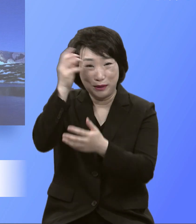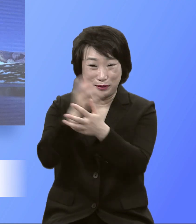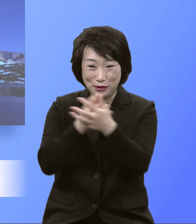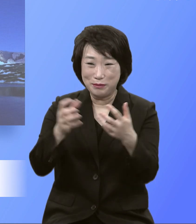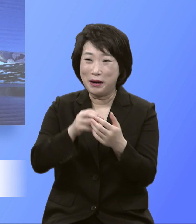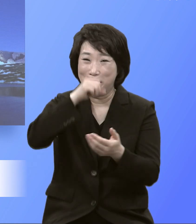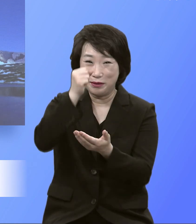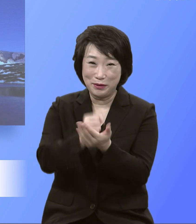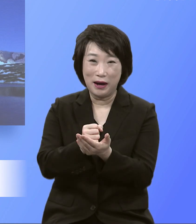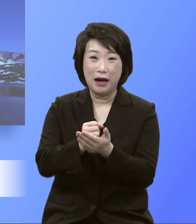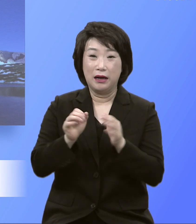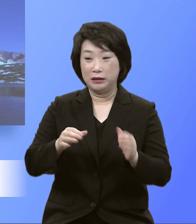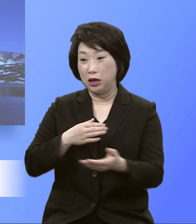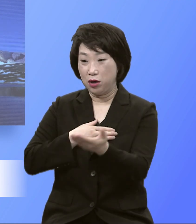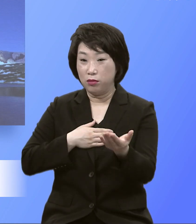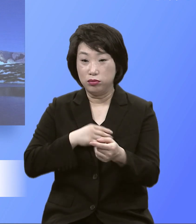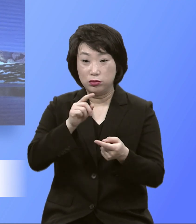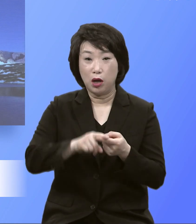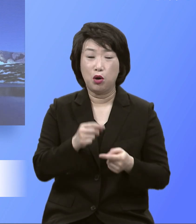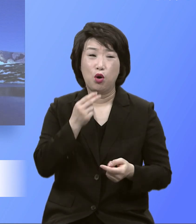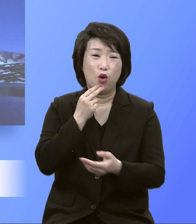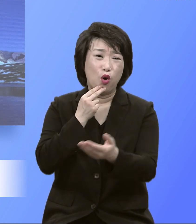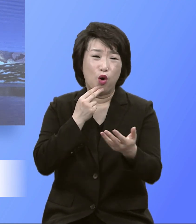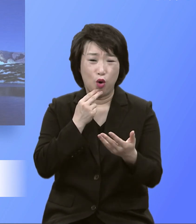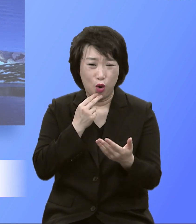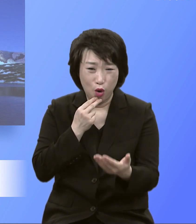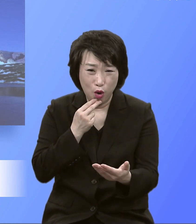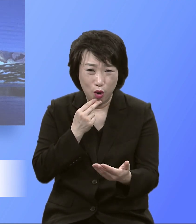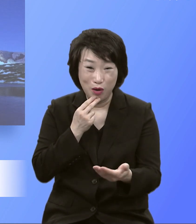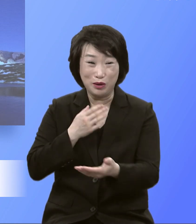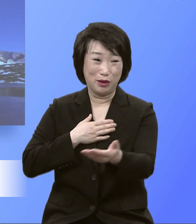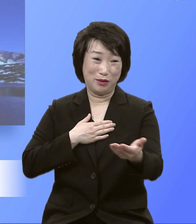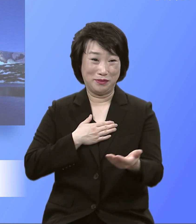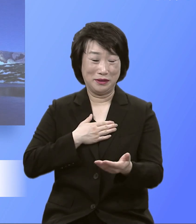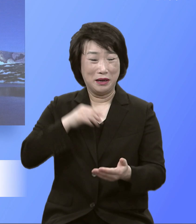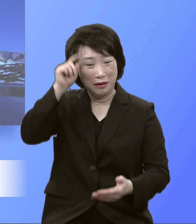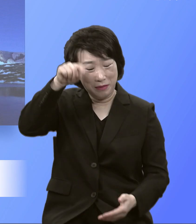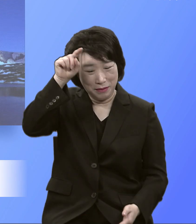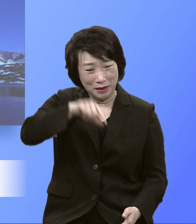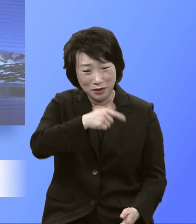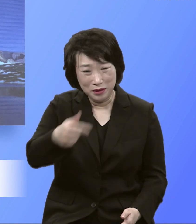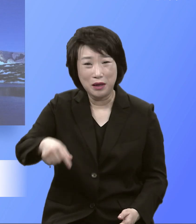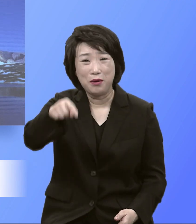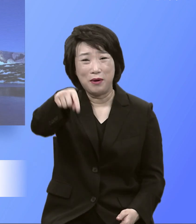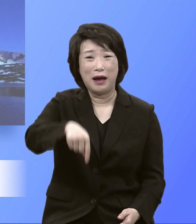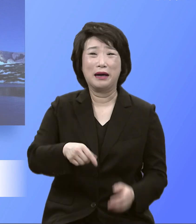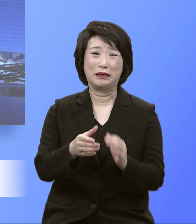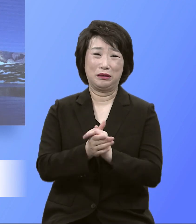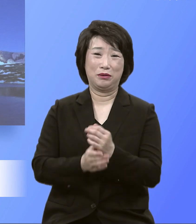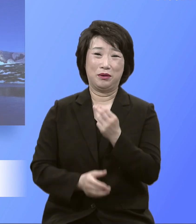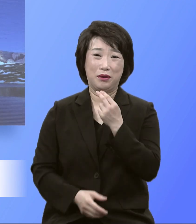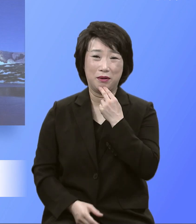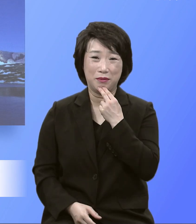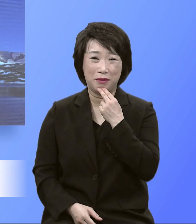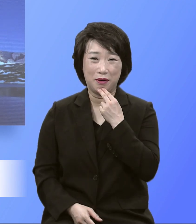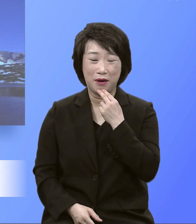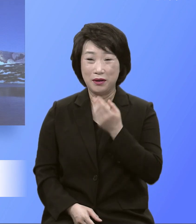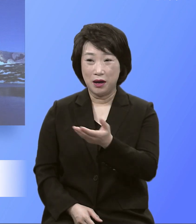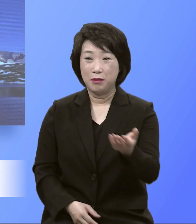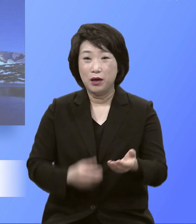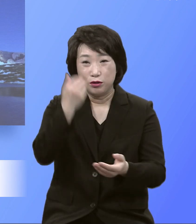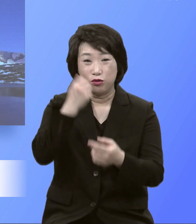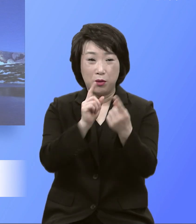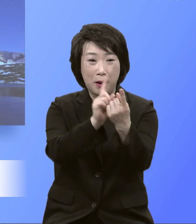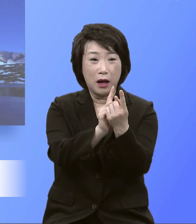좋은데 그렇지 못하기 때문에 여러분들이 저녁마다 기도하지 않는 거예요. 그리고 사람을